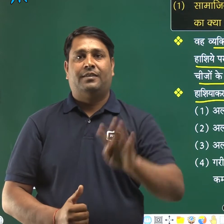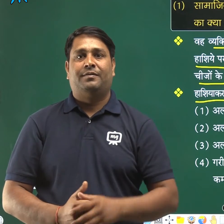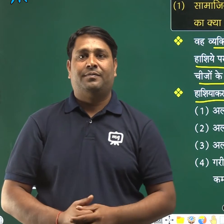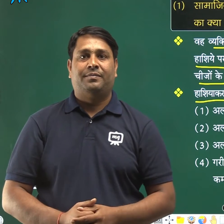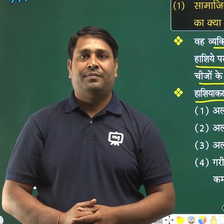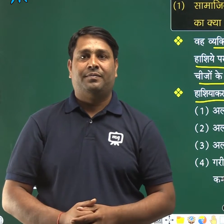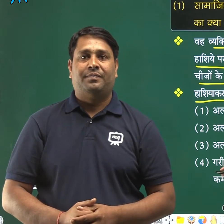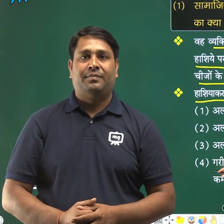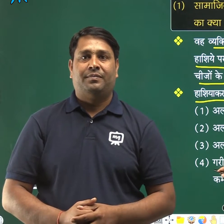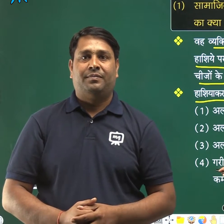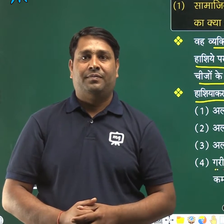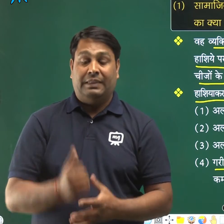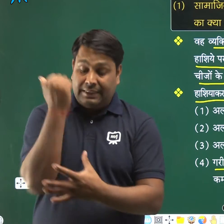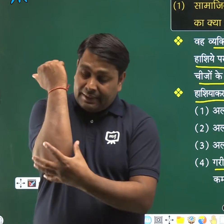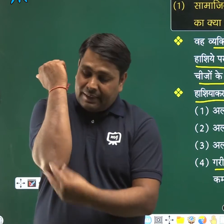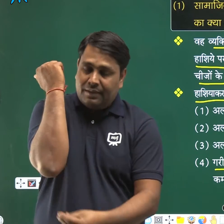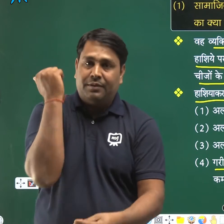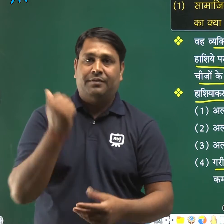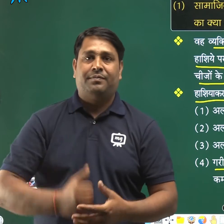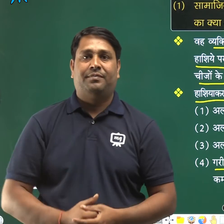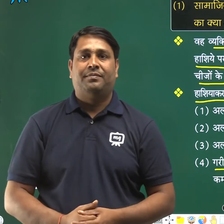चार, गरीबी,